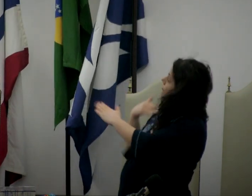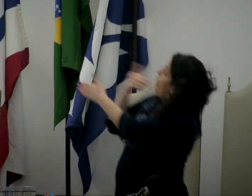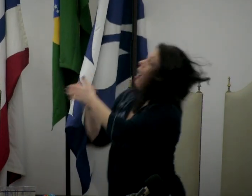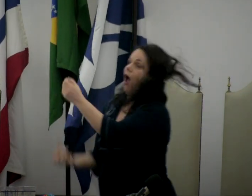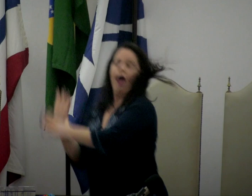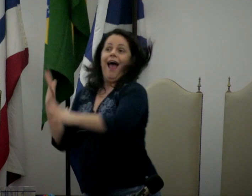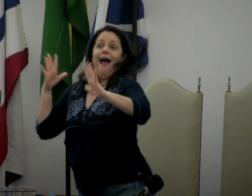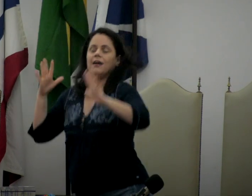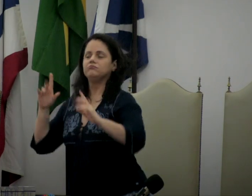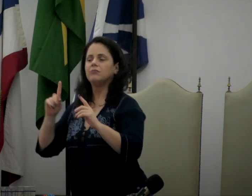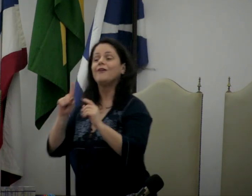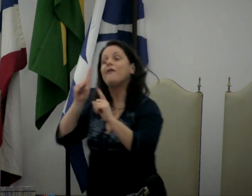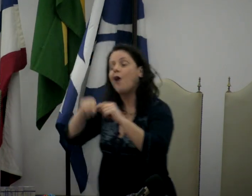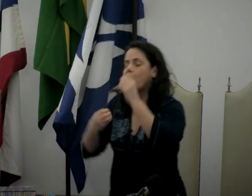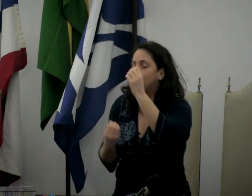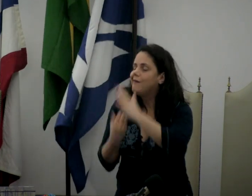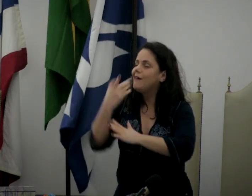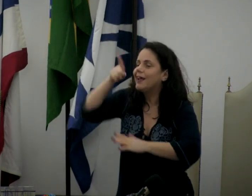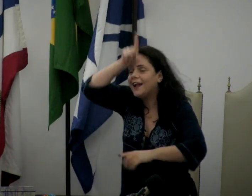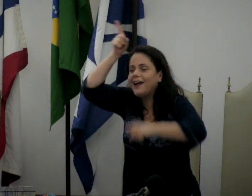origem da palavra,